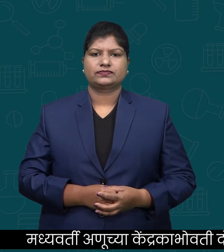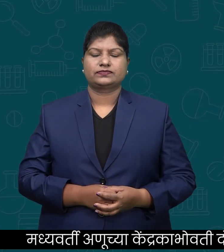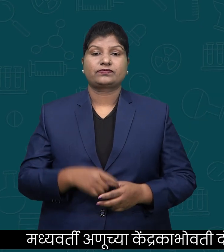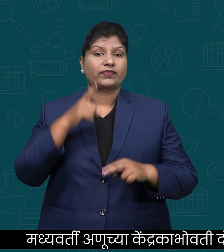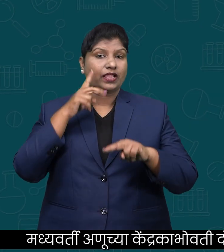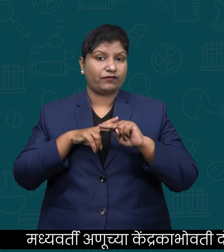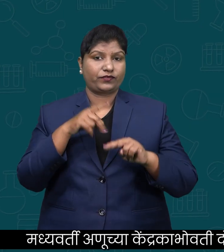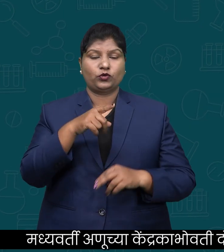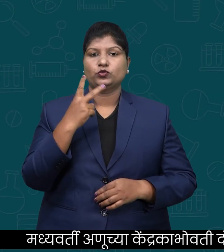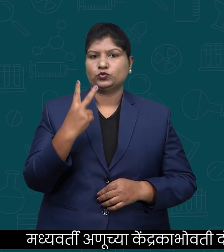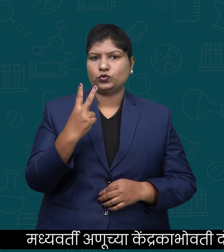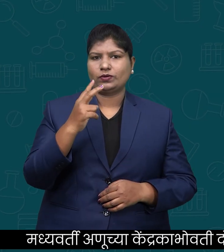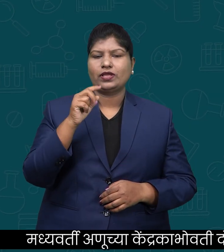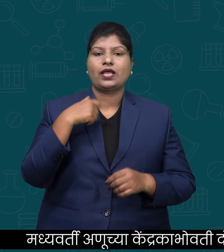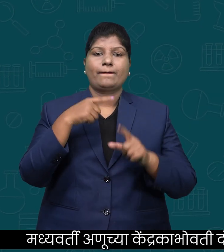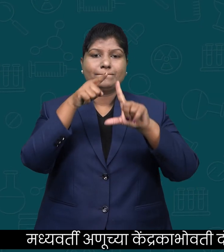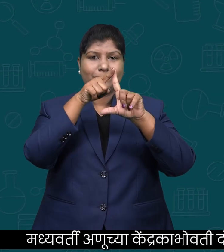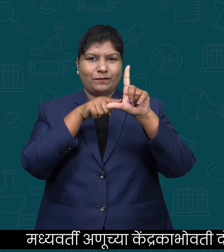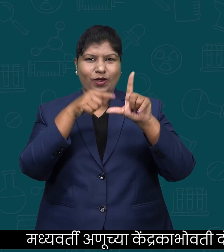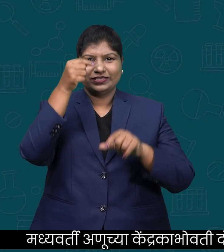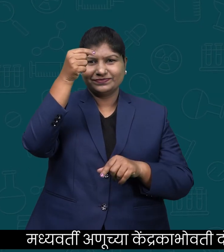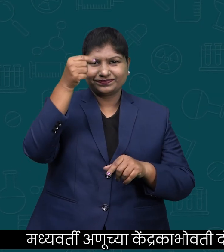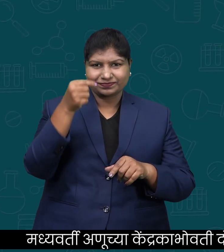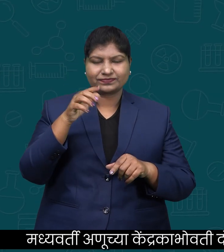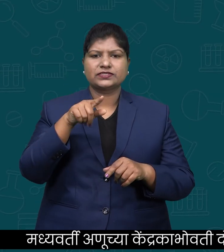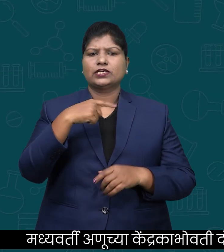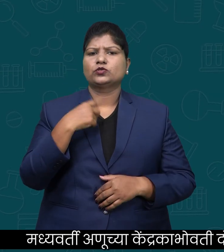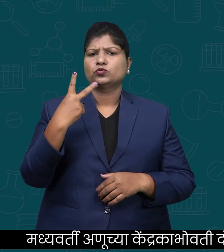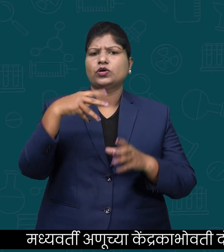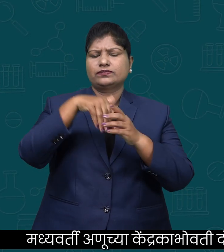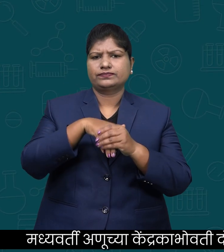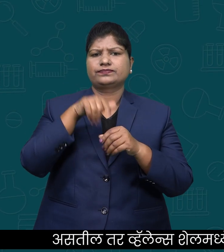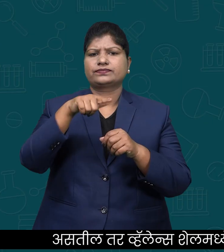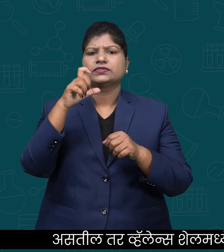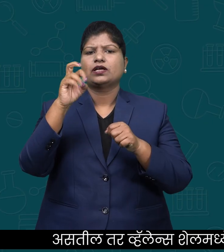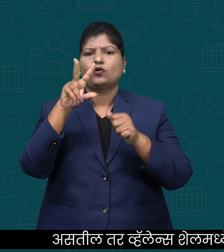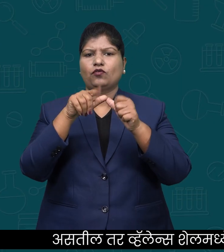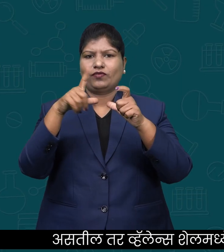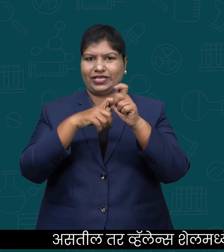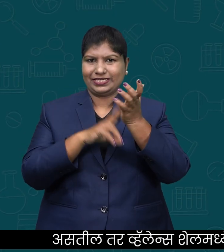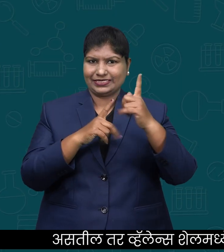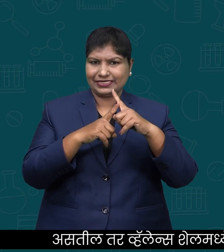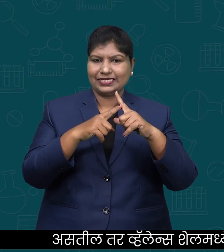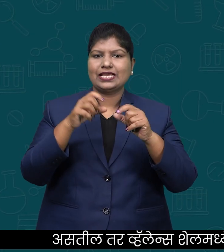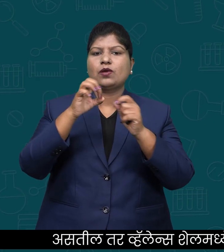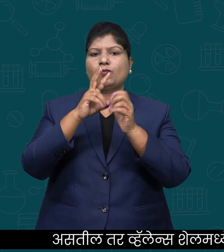मध्यवर्ती अणूच्या केंद्रकाभोवती 2 सहसंयोजक बंधांमध्ये 2 बंध जोड्या असतील तर व्हॅलेन्स शेलमध्ये कोणत्याही